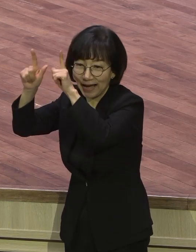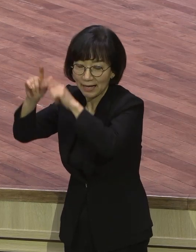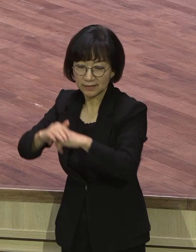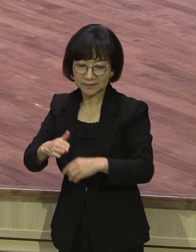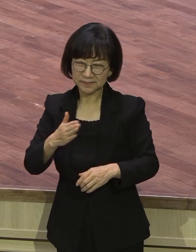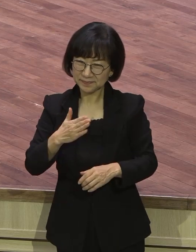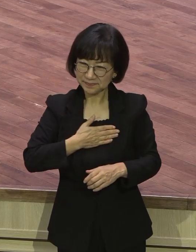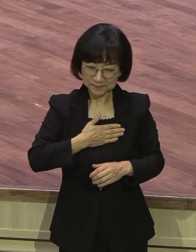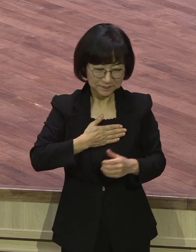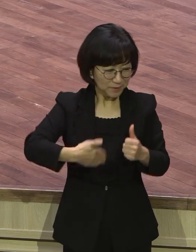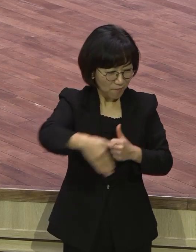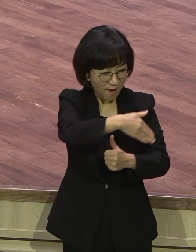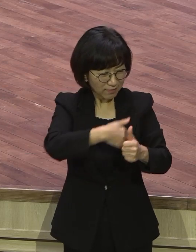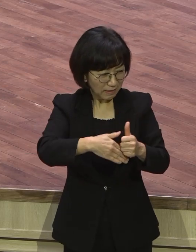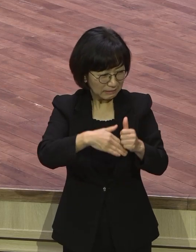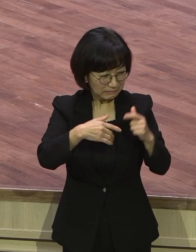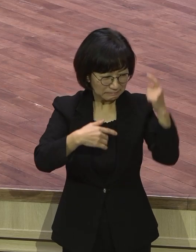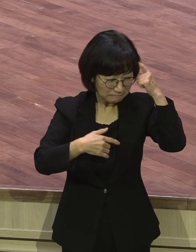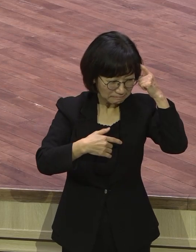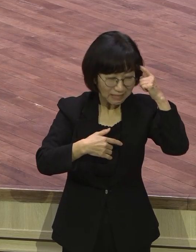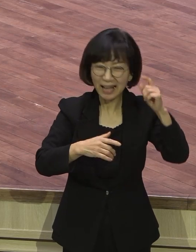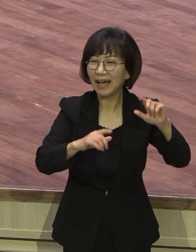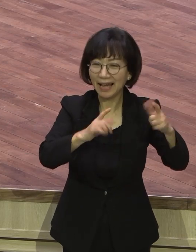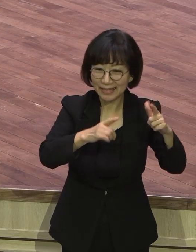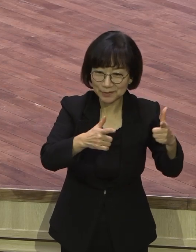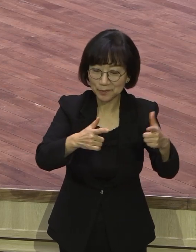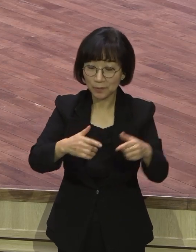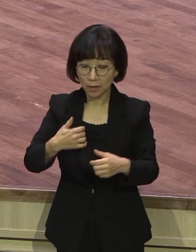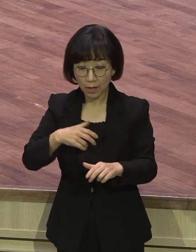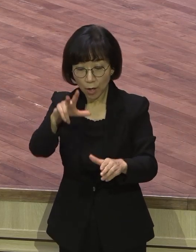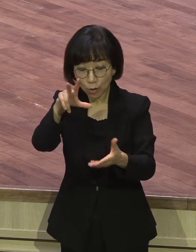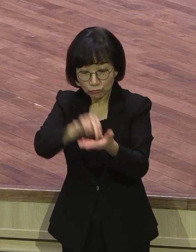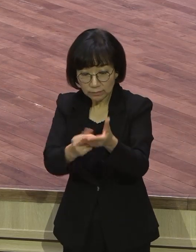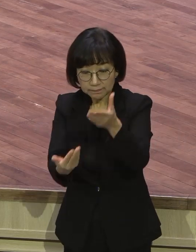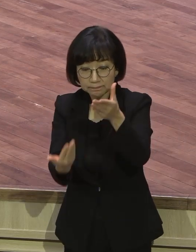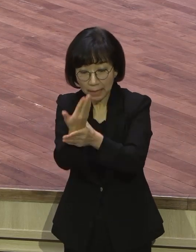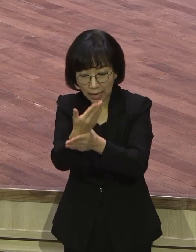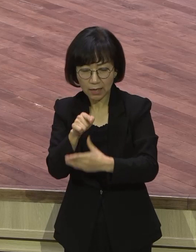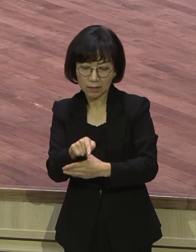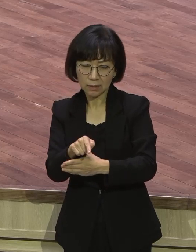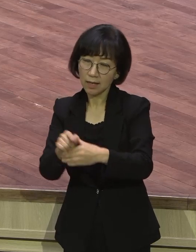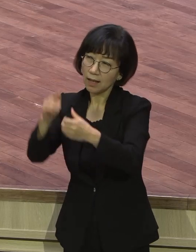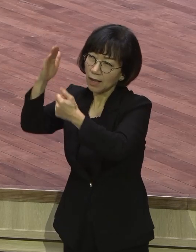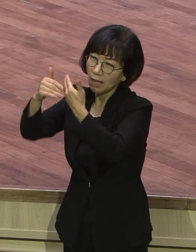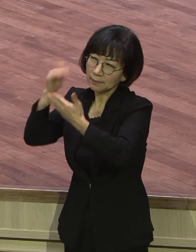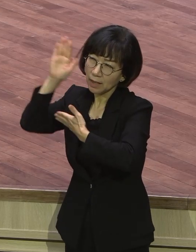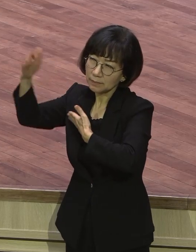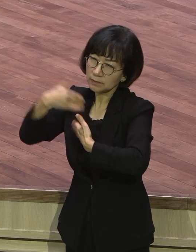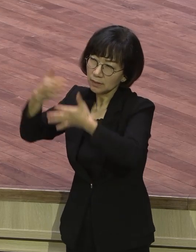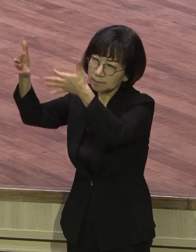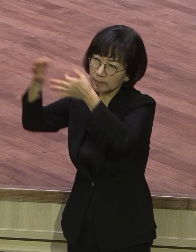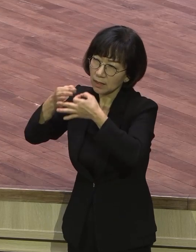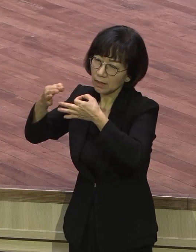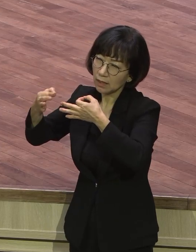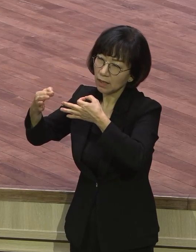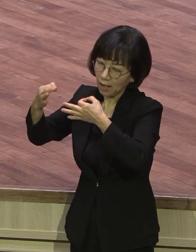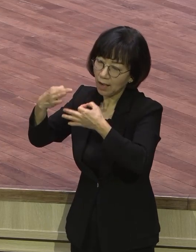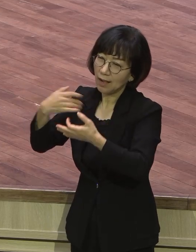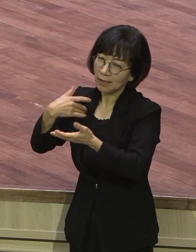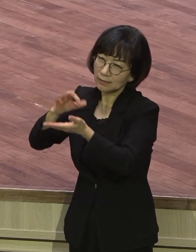것이 아니라 하나님이 나를 통해 하실 일을 바라보게 되는 것이다 그래서 기도하는 자가 세상을